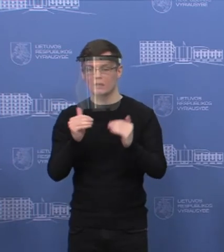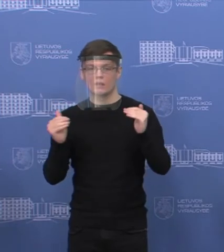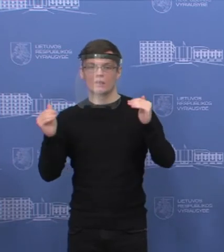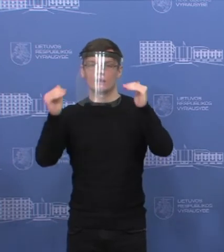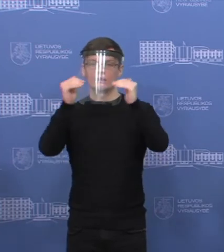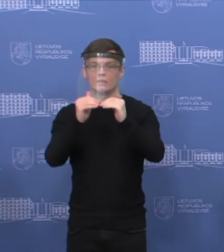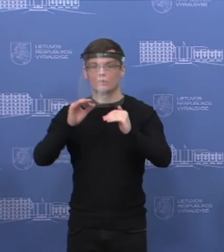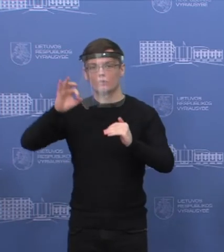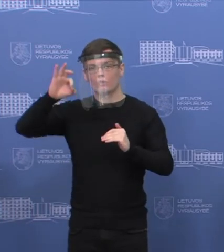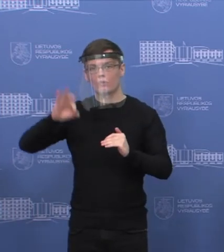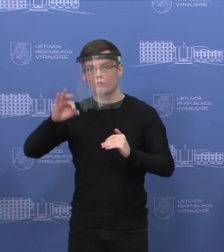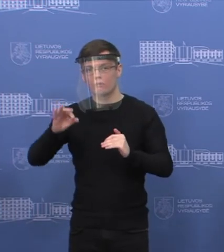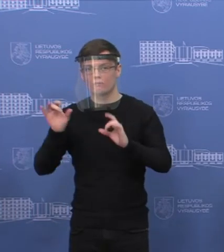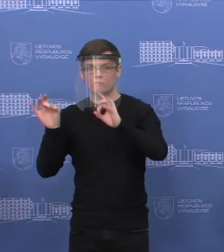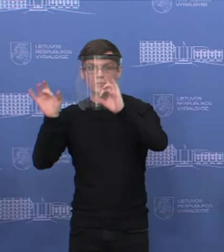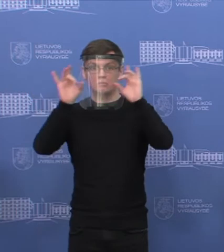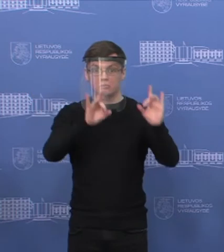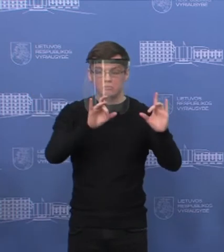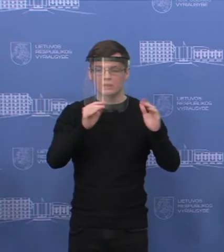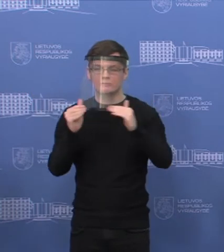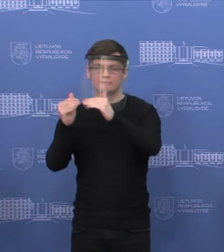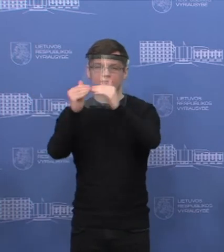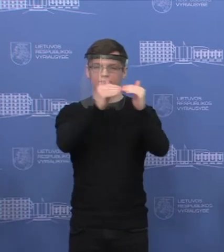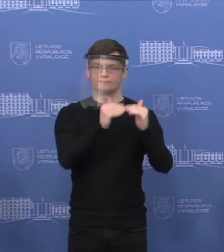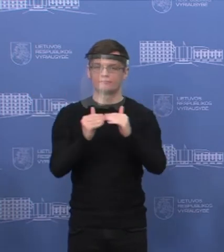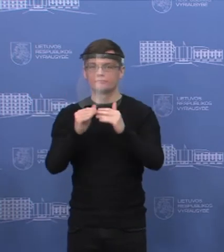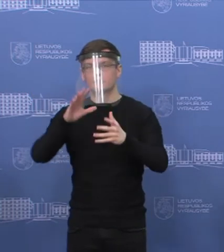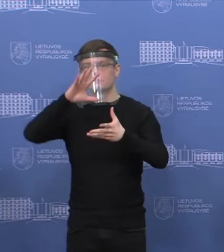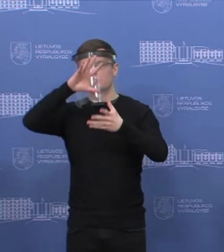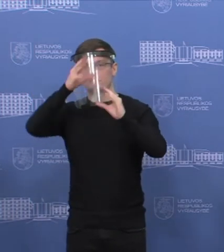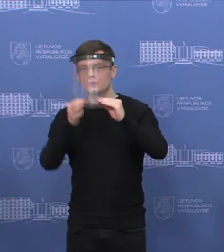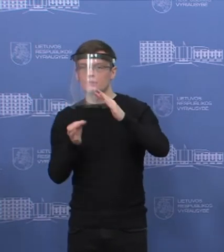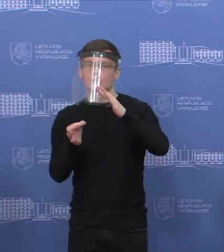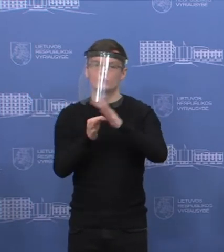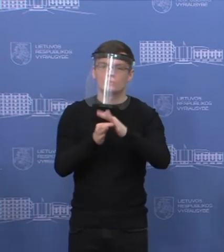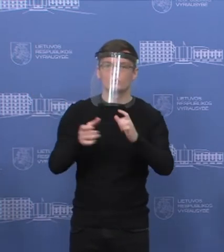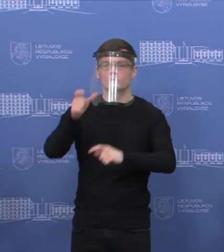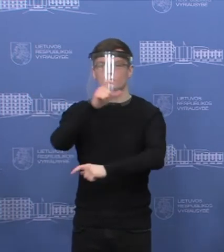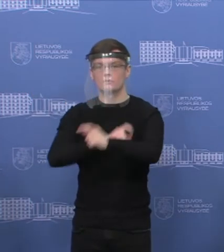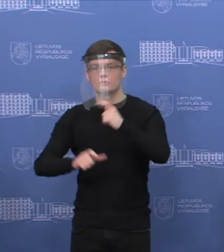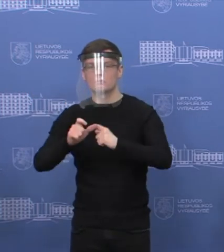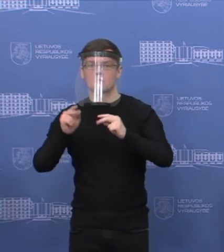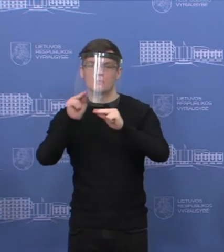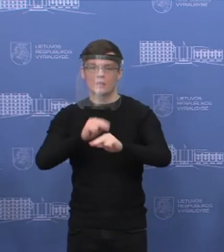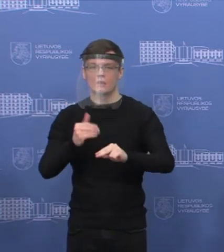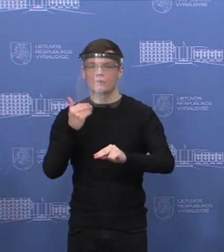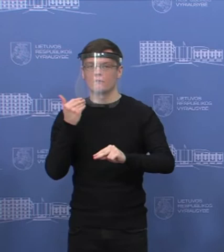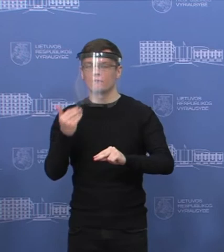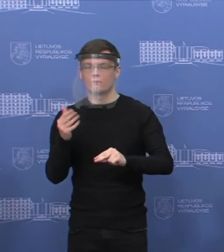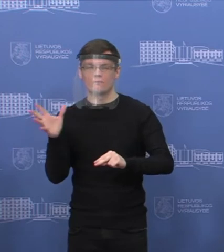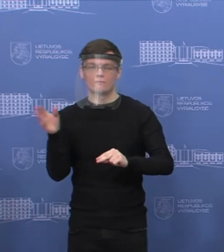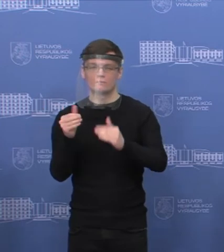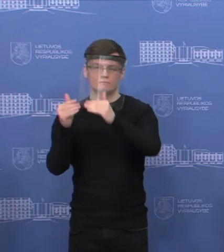užmokesčio koeficientų skirtumas visiems bendro ugdymo ir iki mokyklinio, prieš mokyklinio ugdymo pedagogams. Tam lėšos